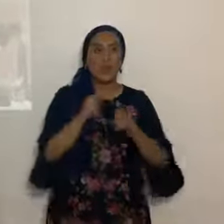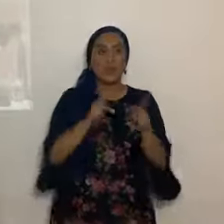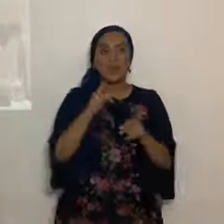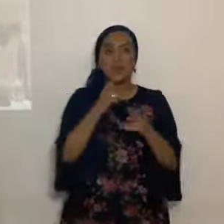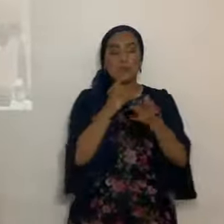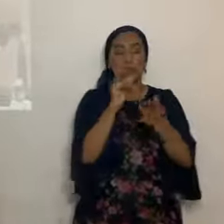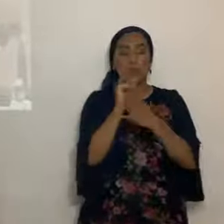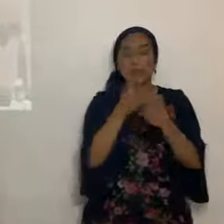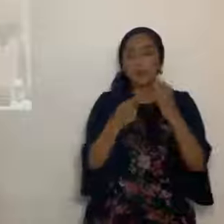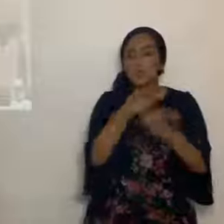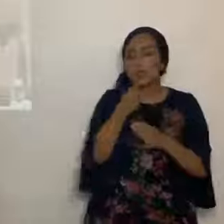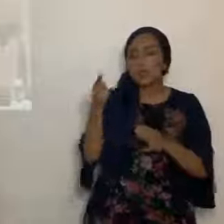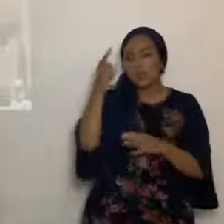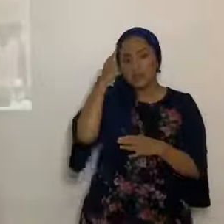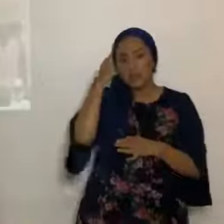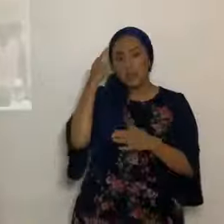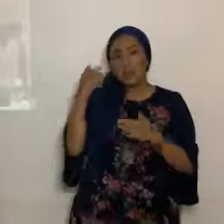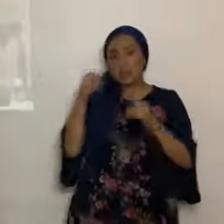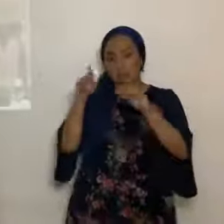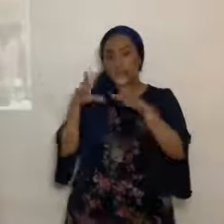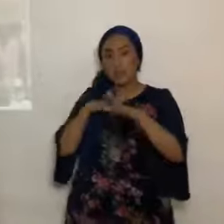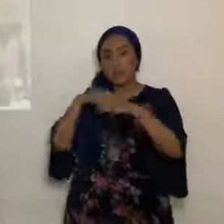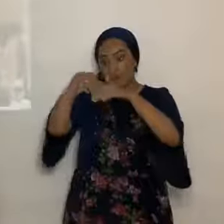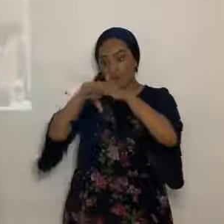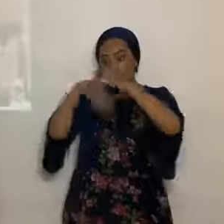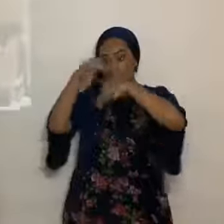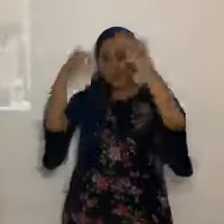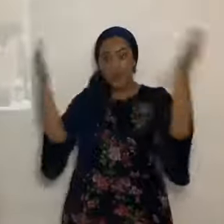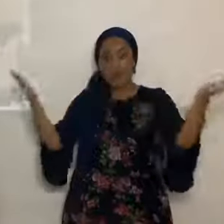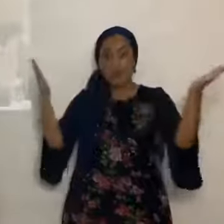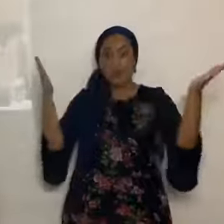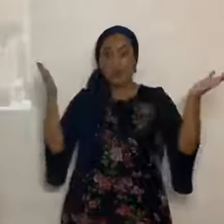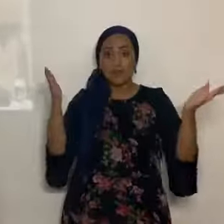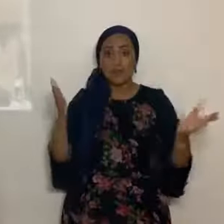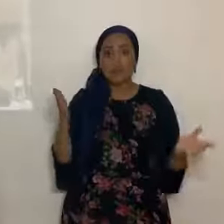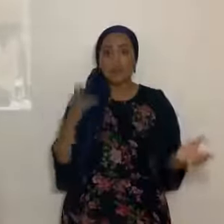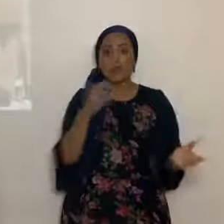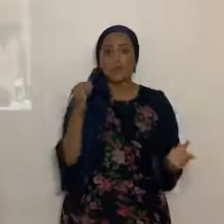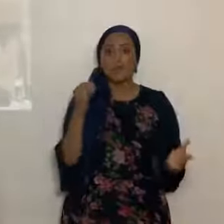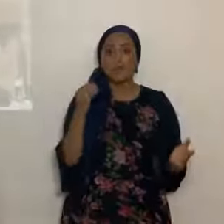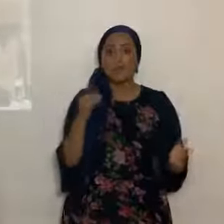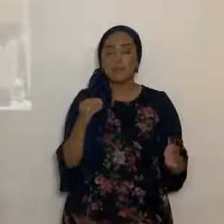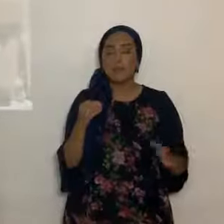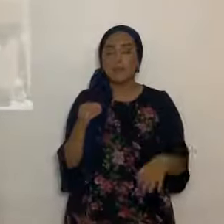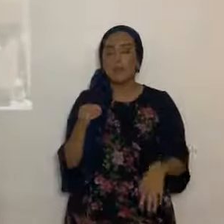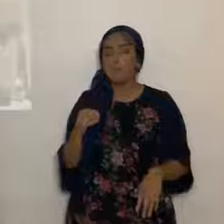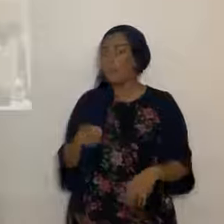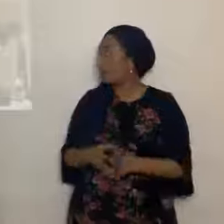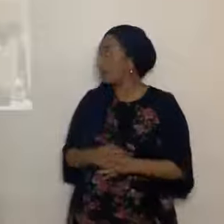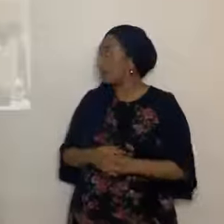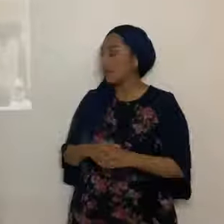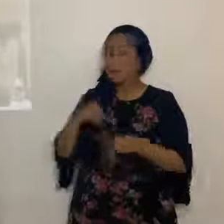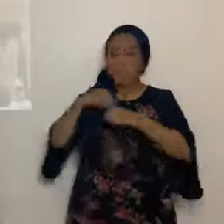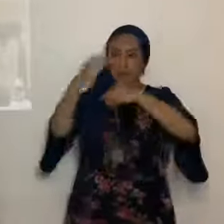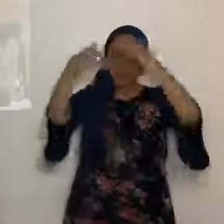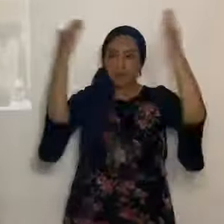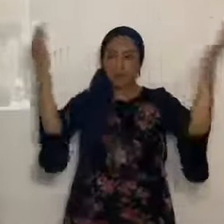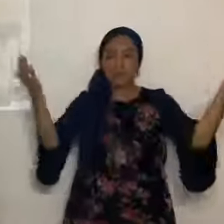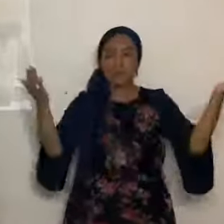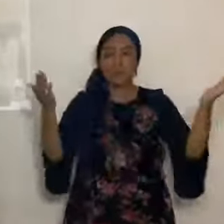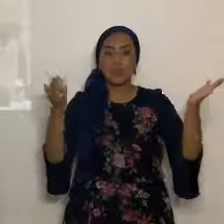está haciendo. Piensa que tiene derecho a entrar al cielo y hasta casi hacerle así a los sirvientes del cielo, pero en el cielo no hay sirvientes.